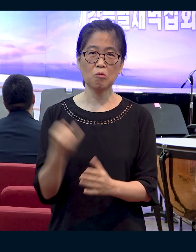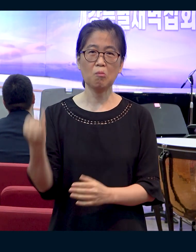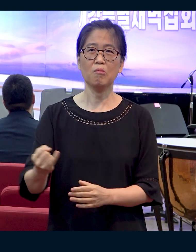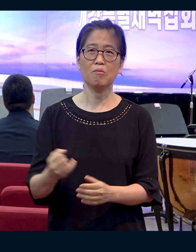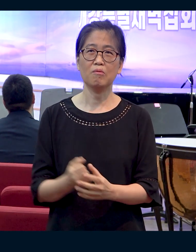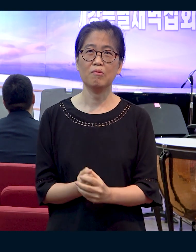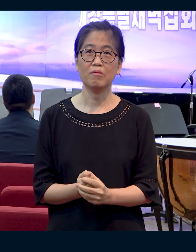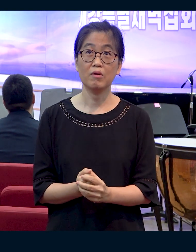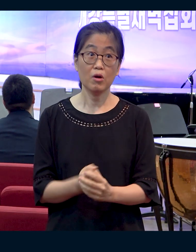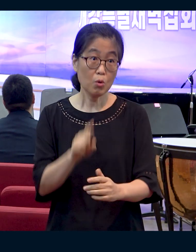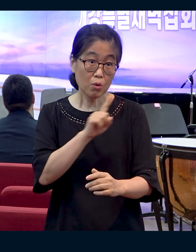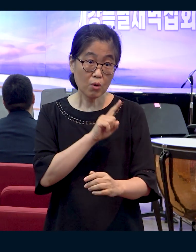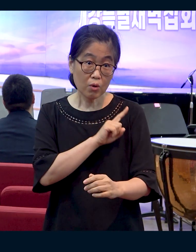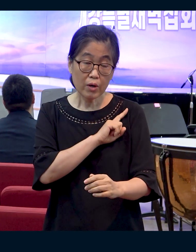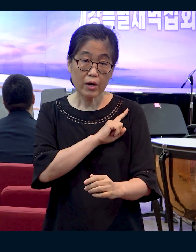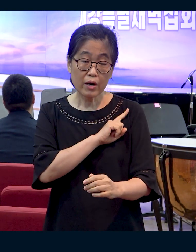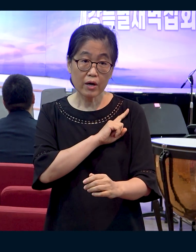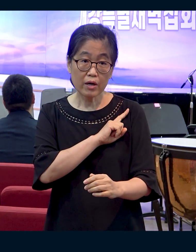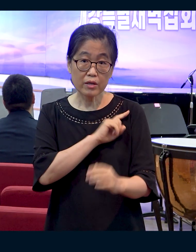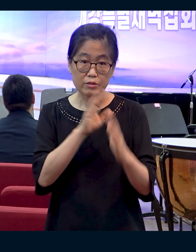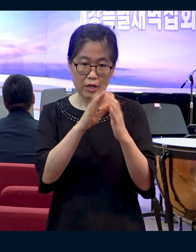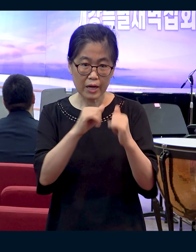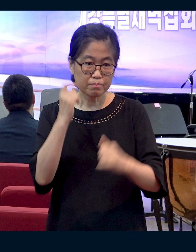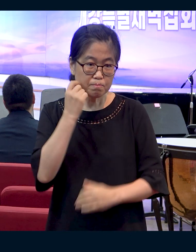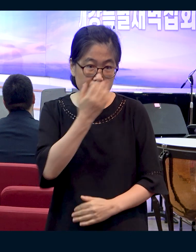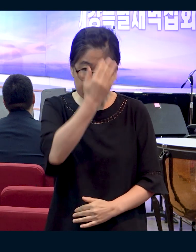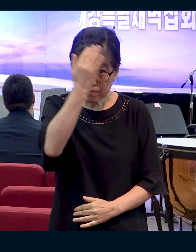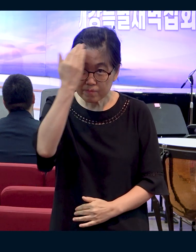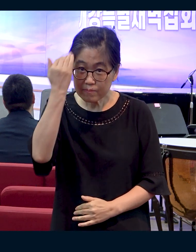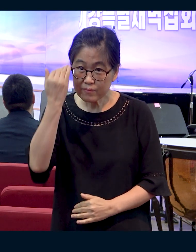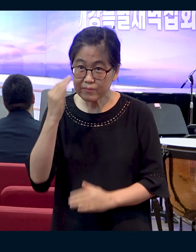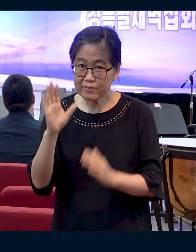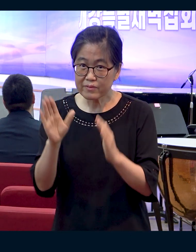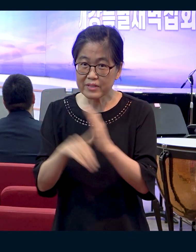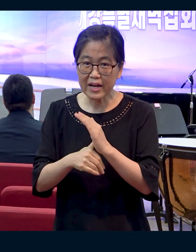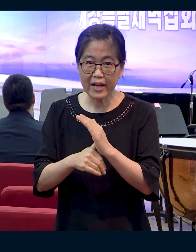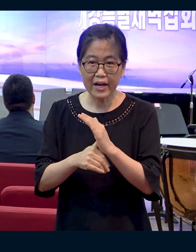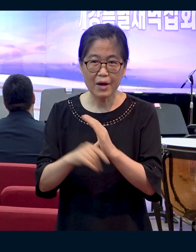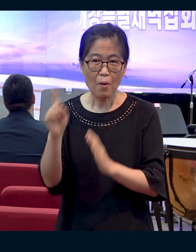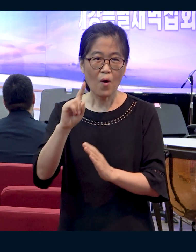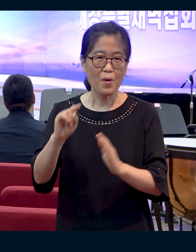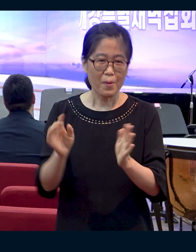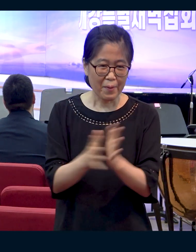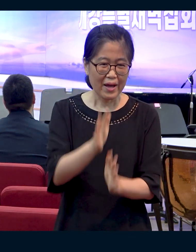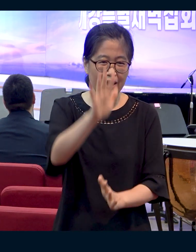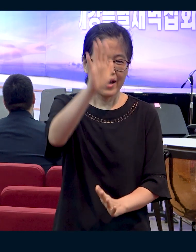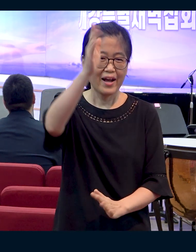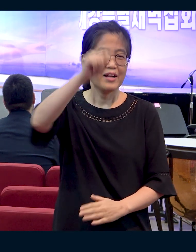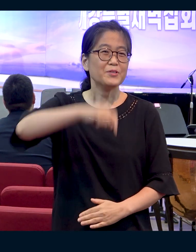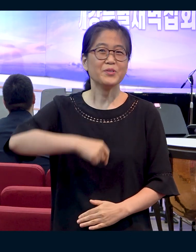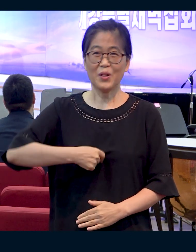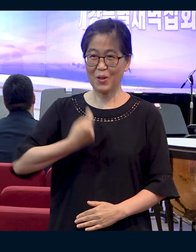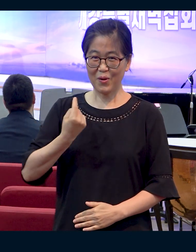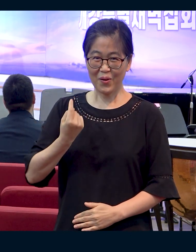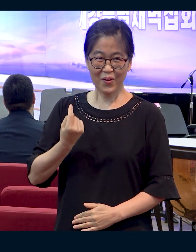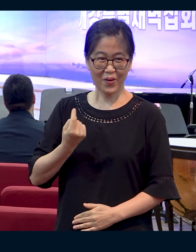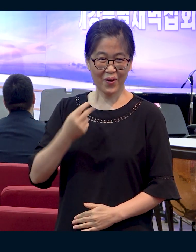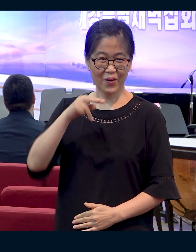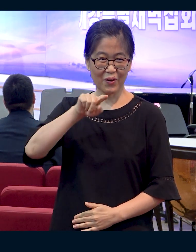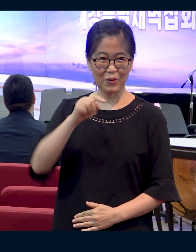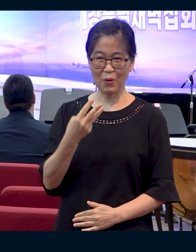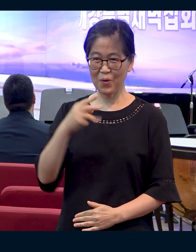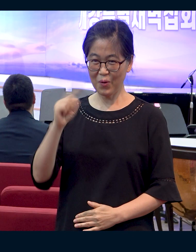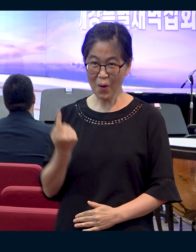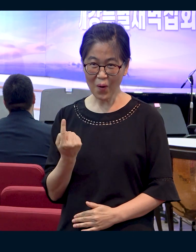사람이 가장 아름다울 때는요, 화려한 솔로가 아닙니다. 혼자 날뛸 때가 아니에요.